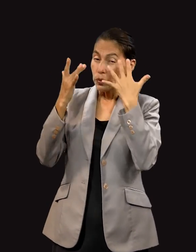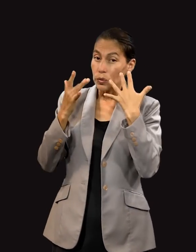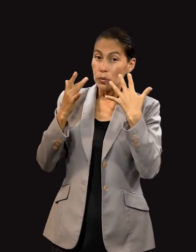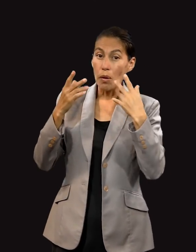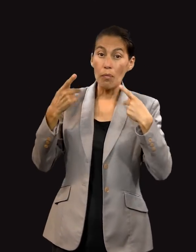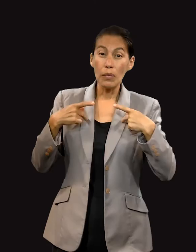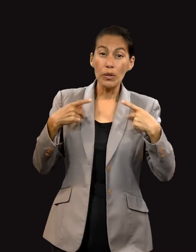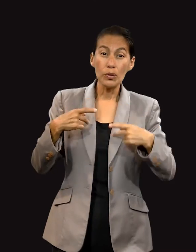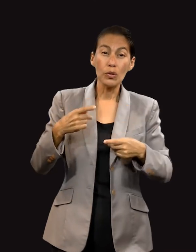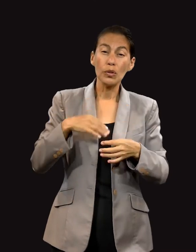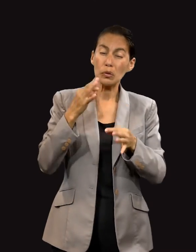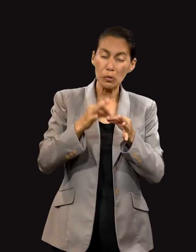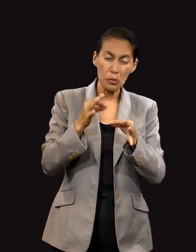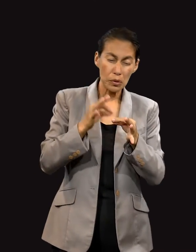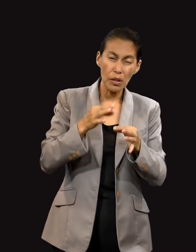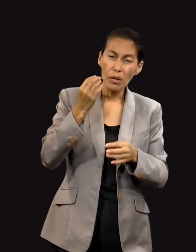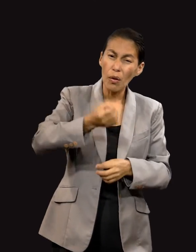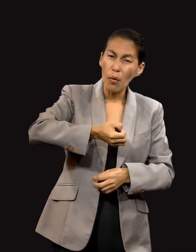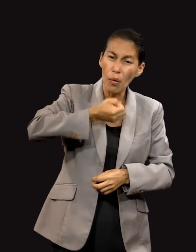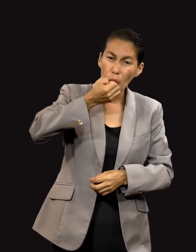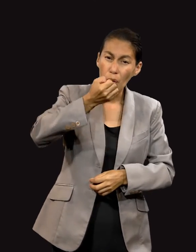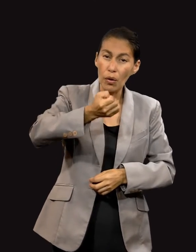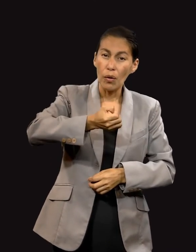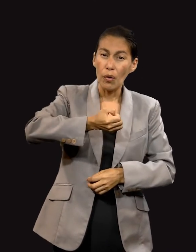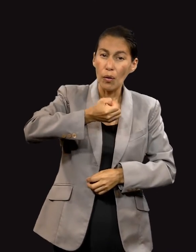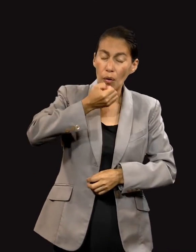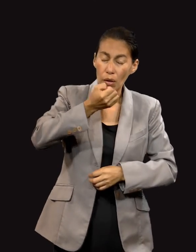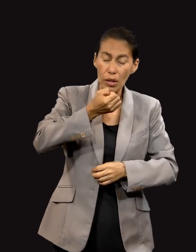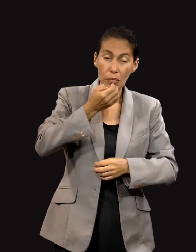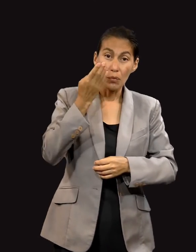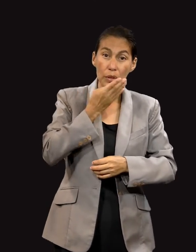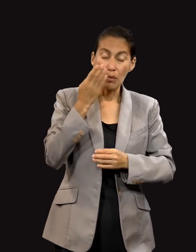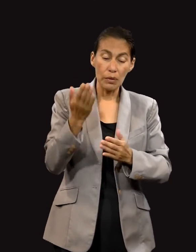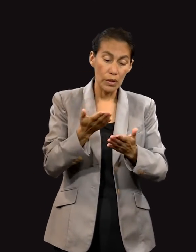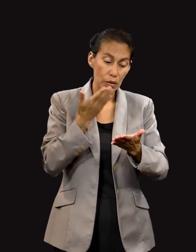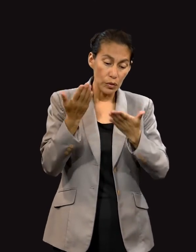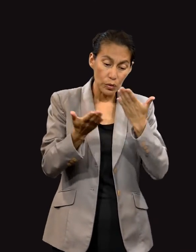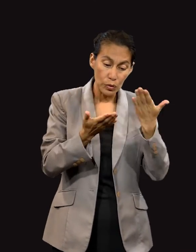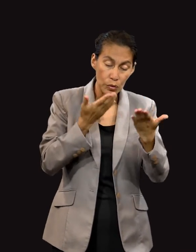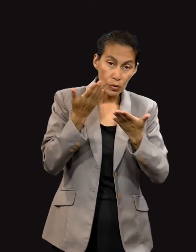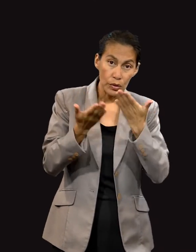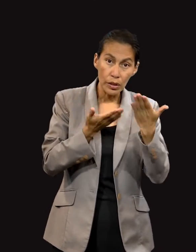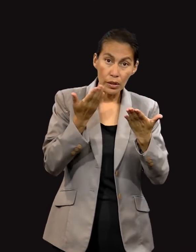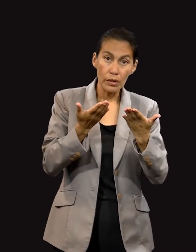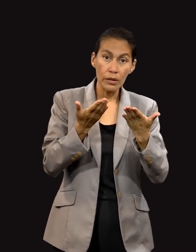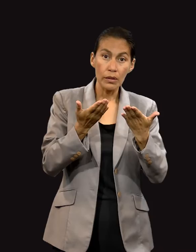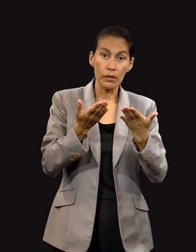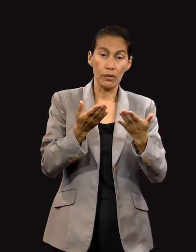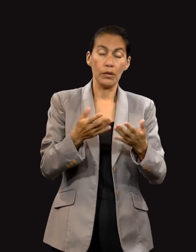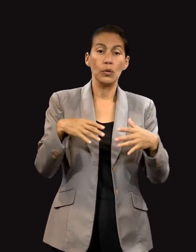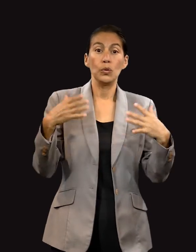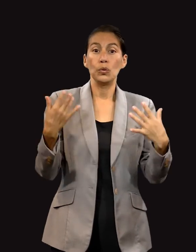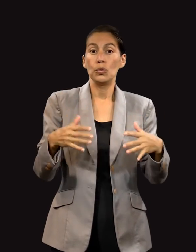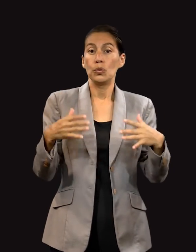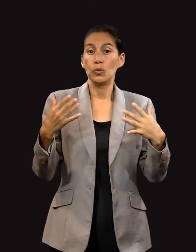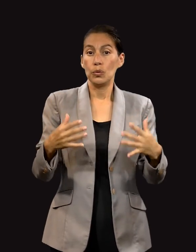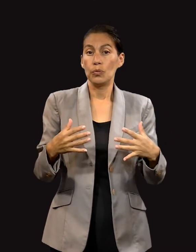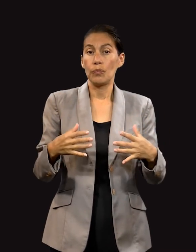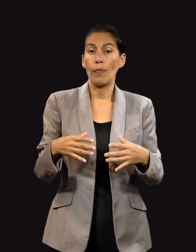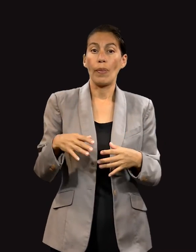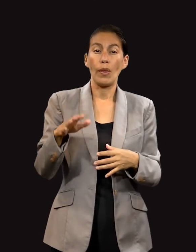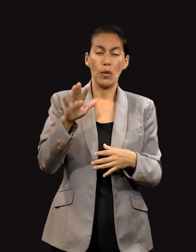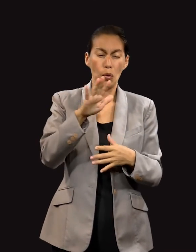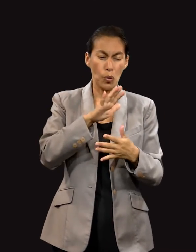Cuando una persona ora fervientemente, reflexiona en la palabra de Dios, es decir, en la